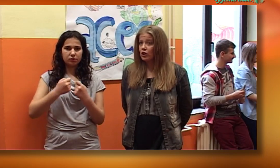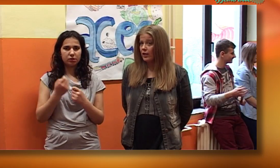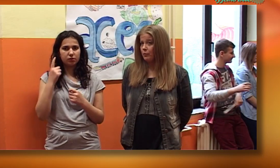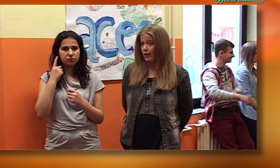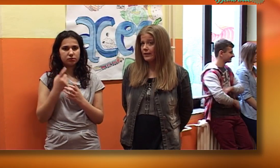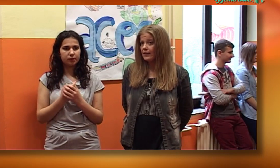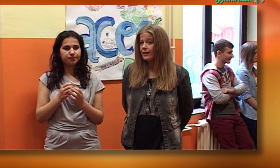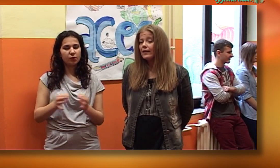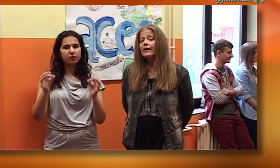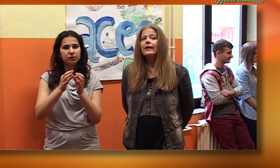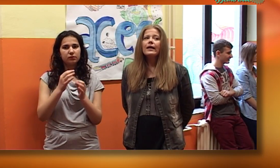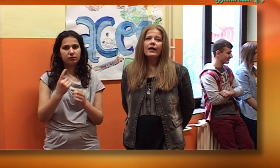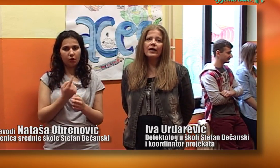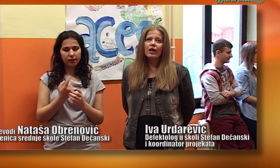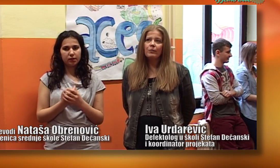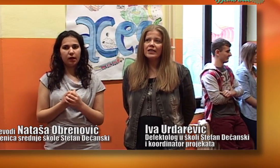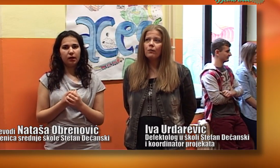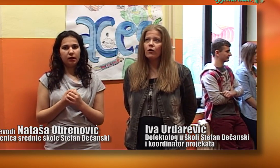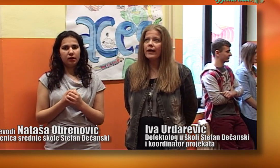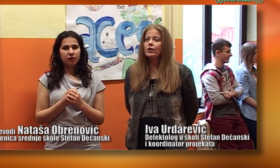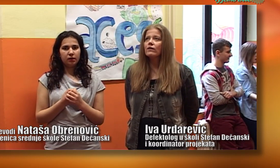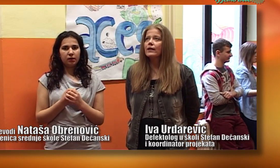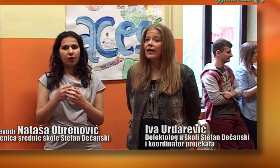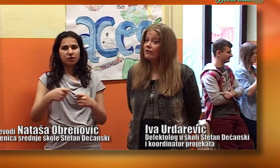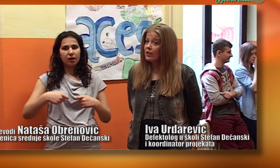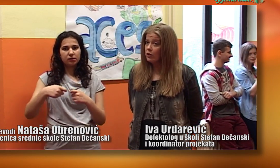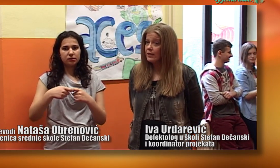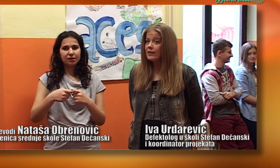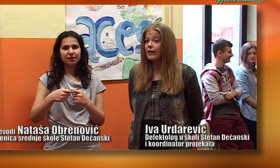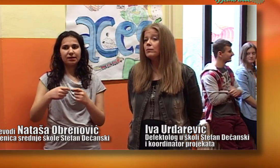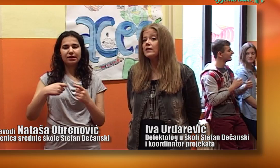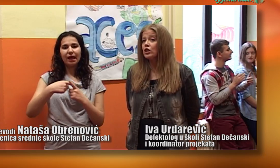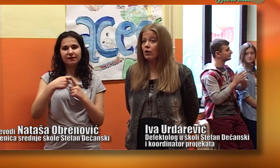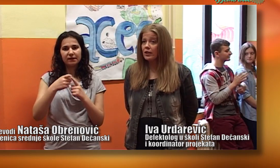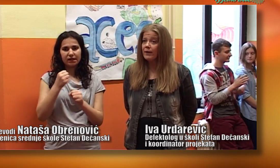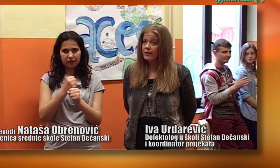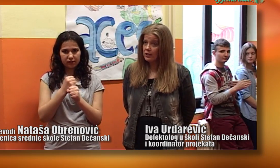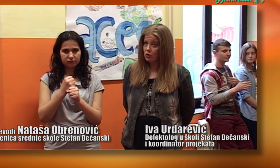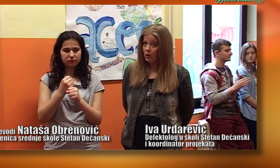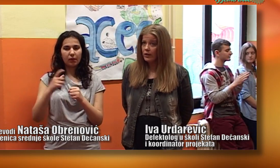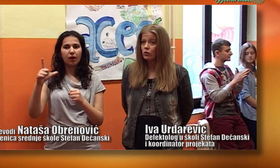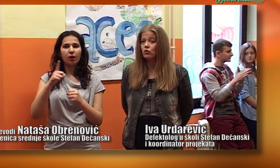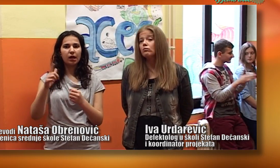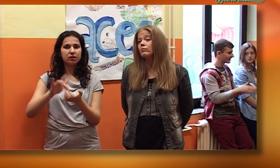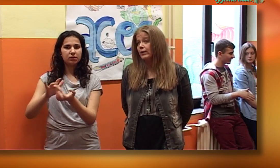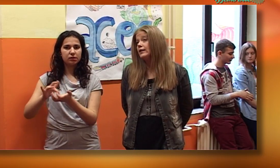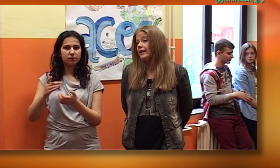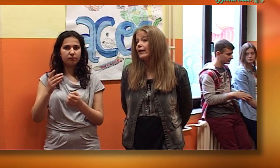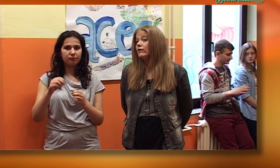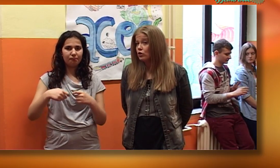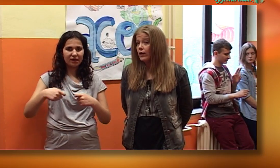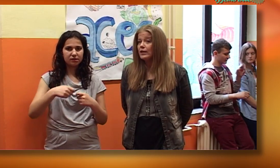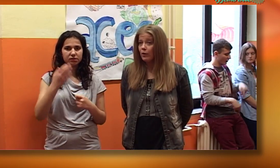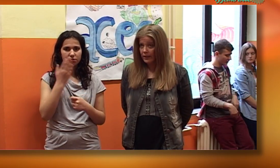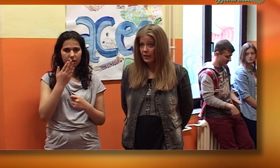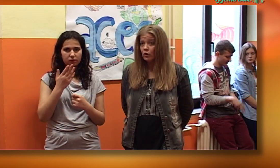U okviru našeg dela projekta mi smo organizovali kreativne radionice sa decom iz naših lokalnih partnerskih škola. To su bile tri